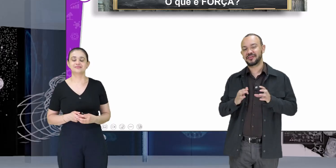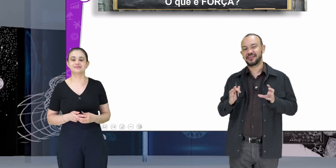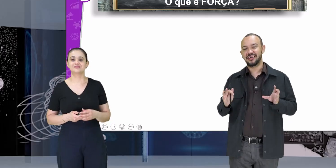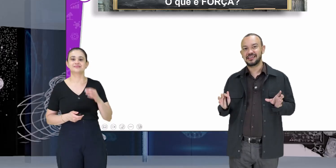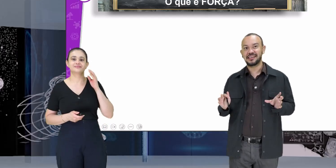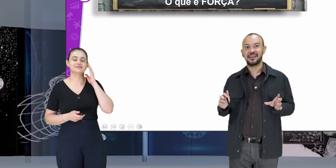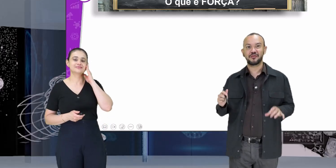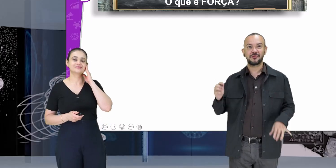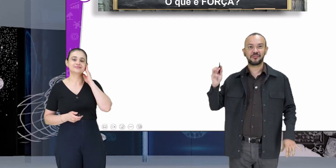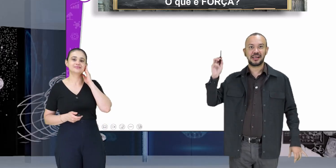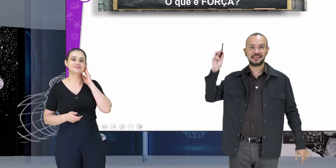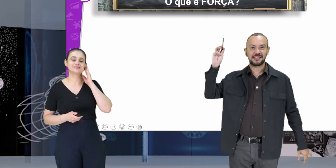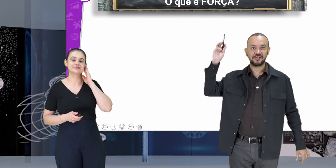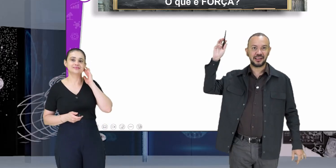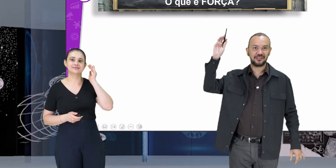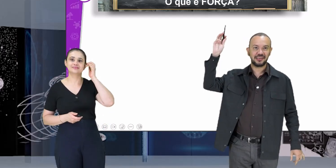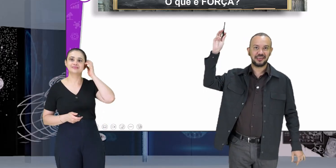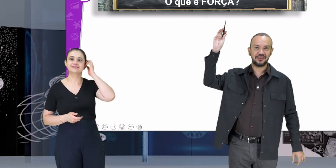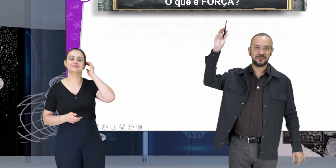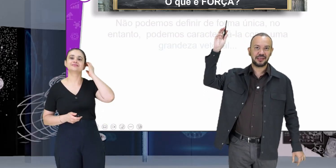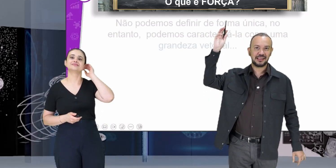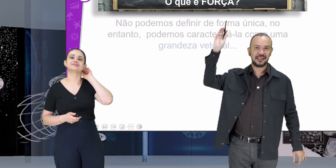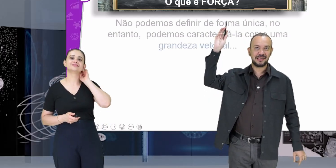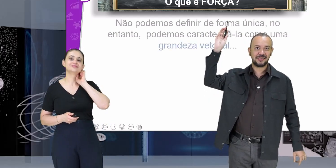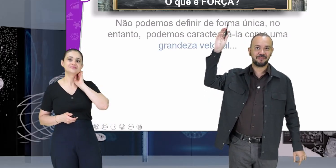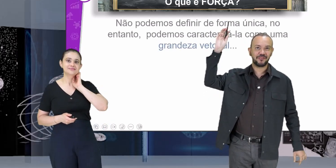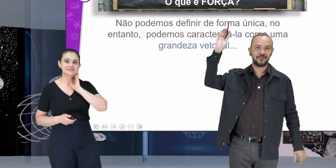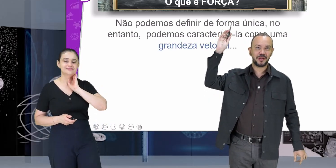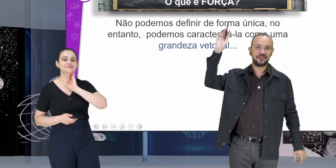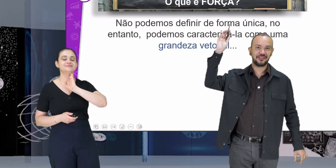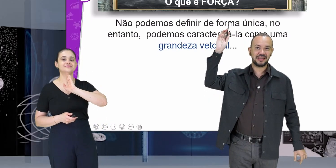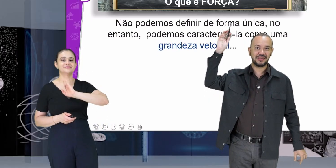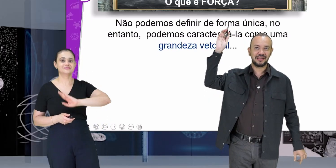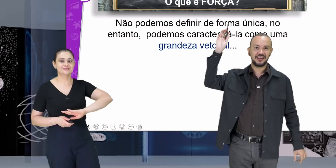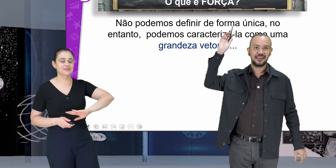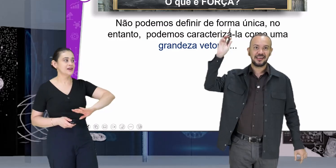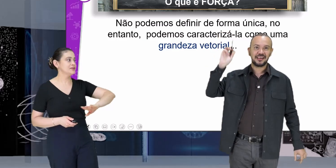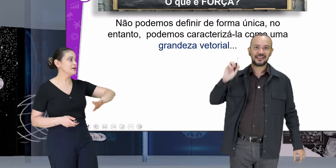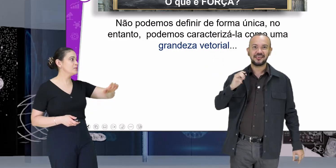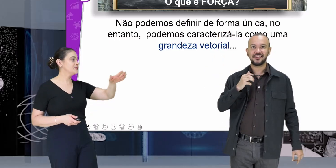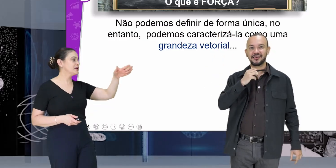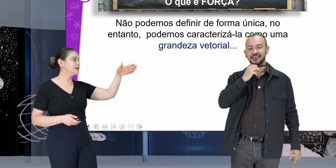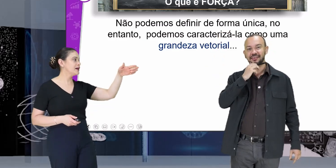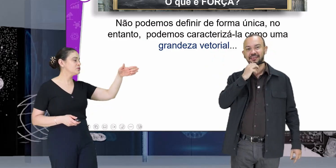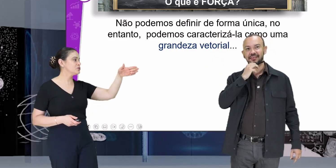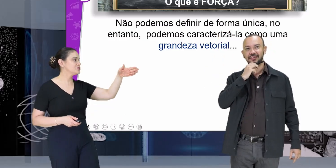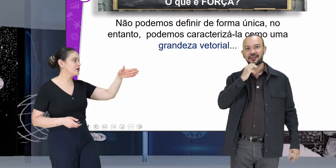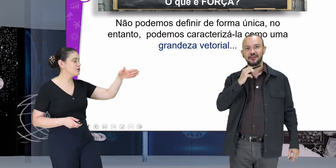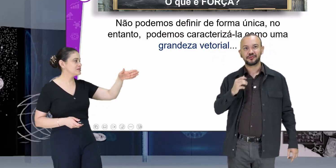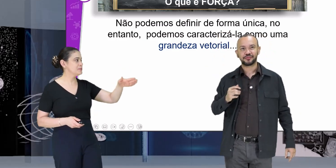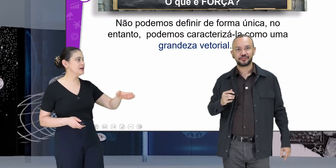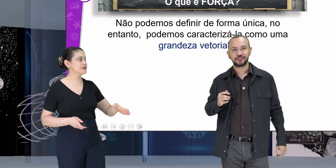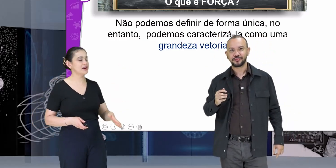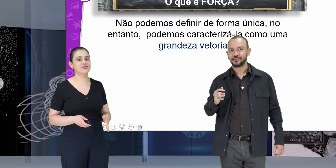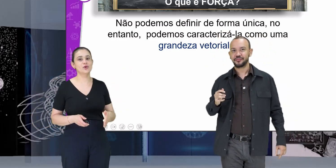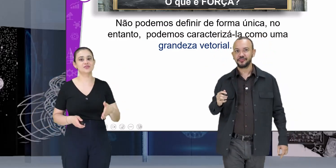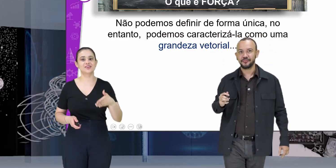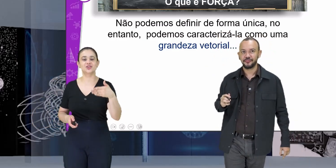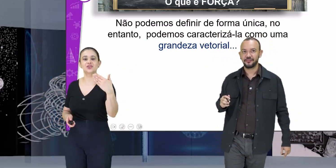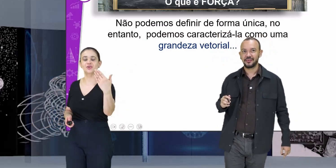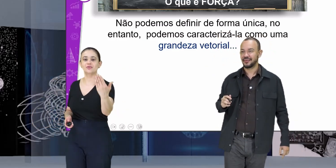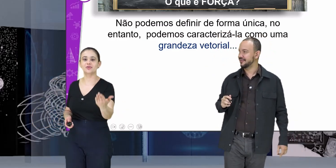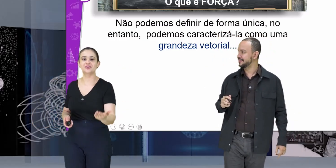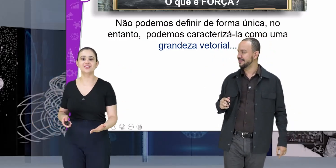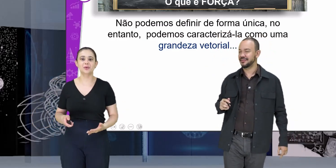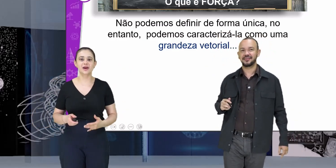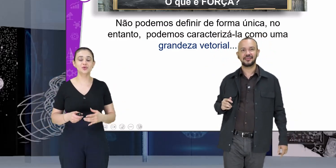soma vetorial é zero, mas, de fato, olha aí, ó, fica essa pergunta aí, né? Tem lá no Star Wars também que a força